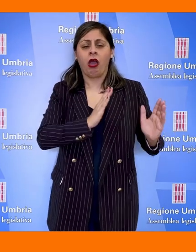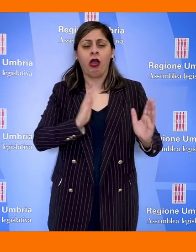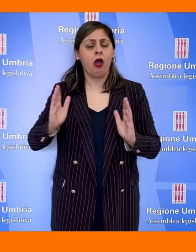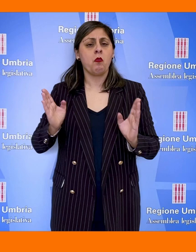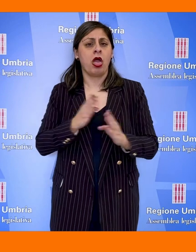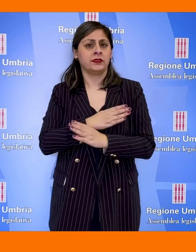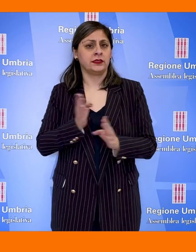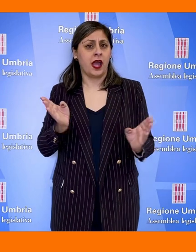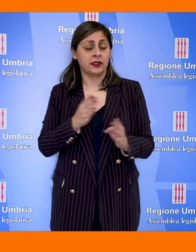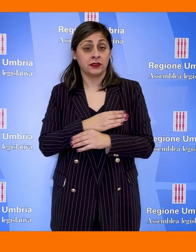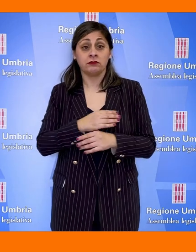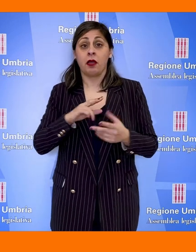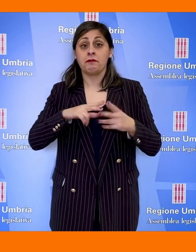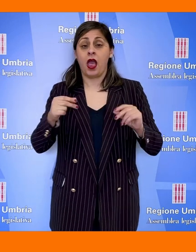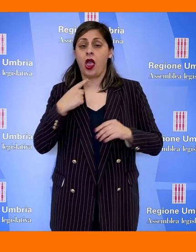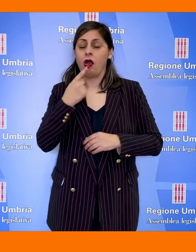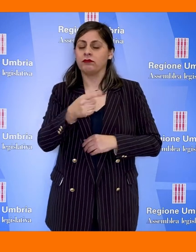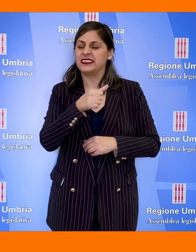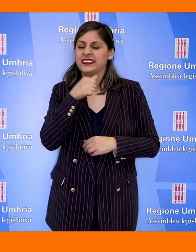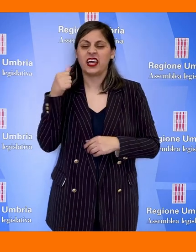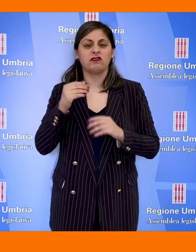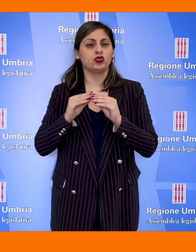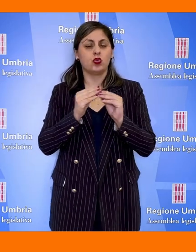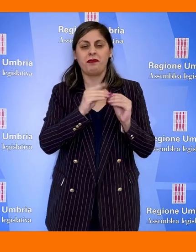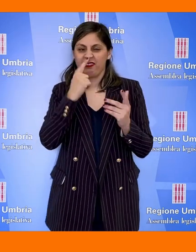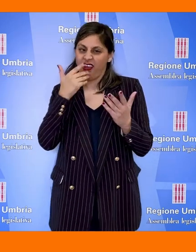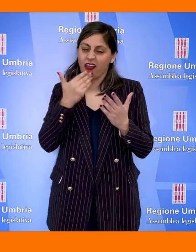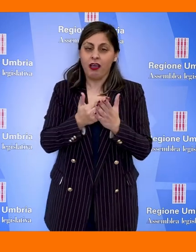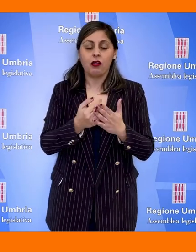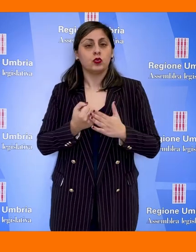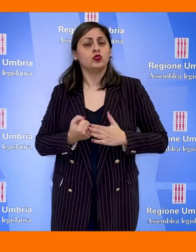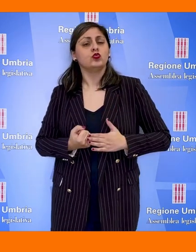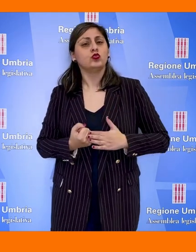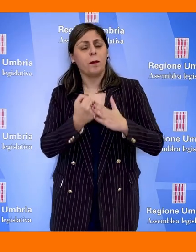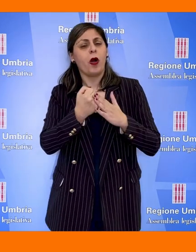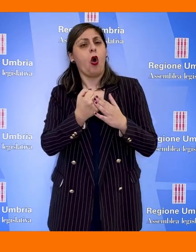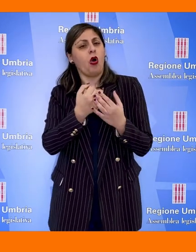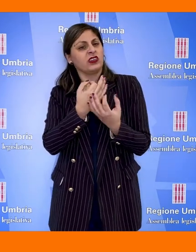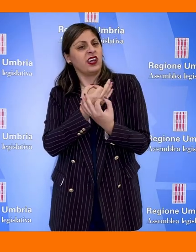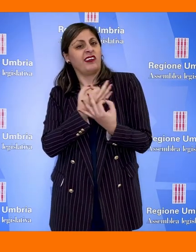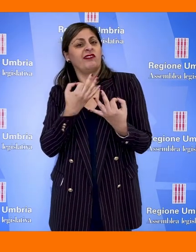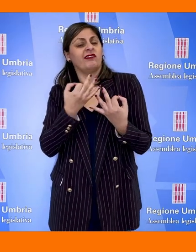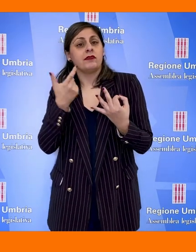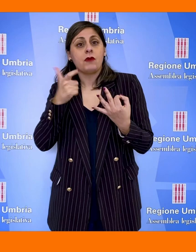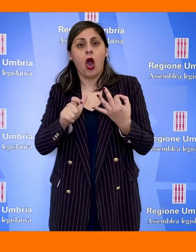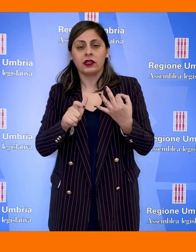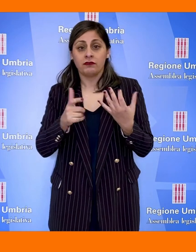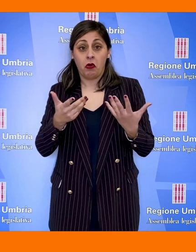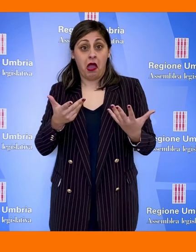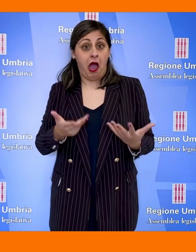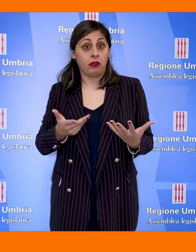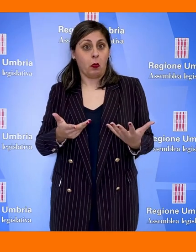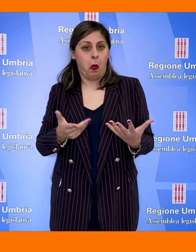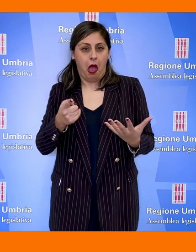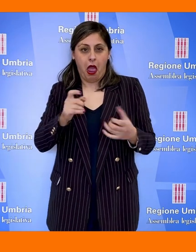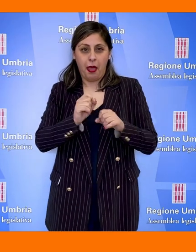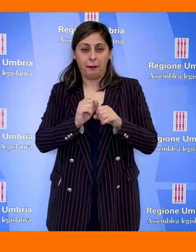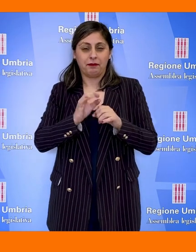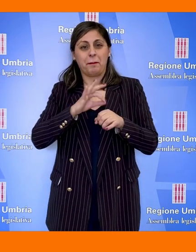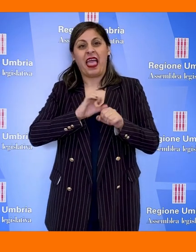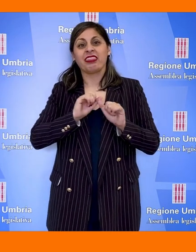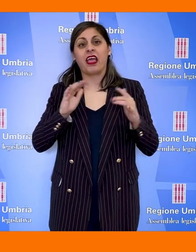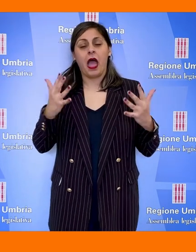in ogni fascia di età. Per Meloni servono strumenti adeguati e supporti all'altezza delle ferite